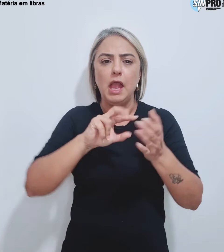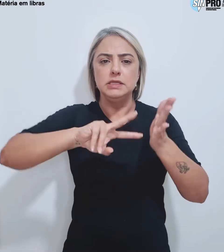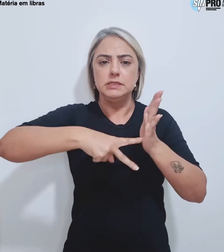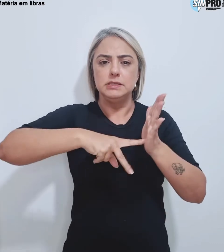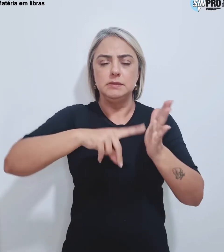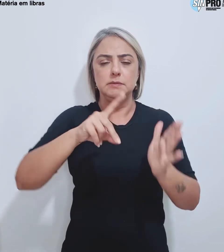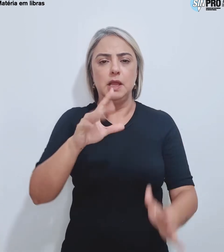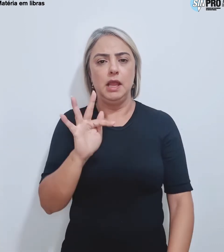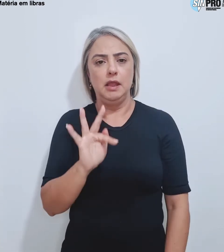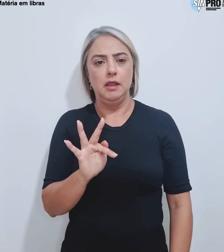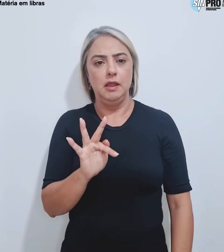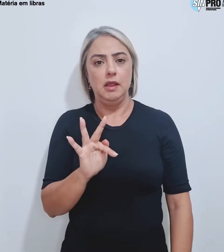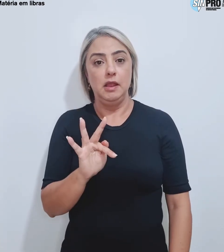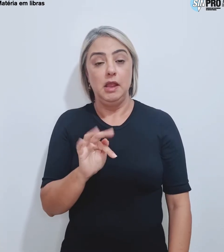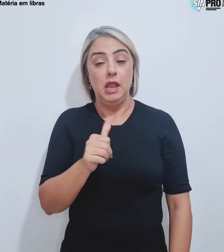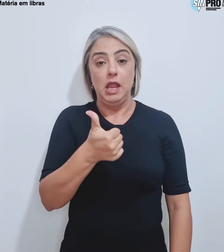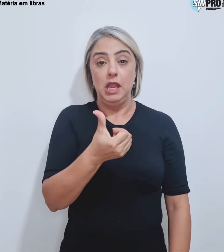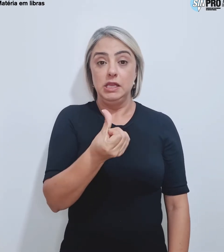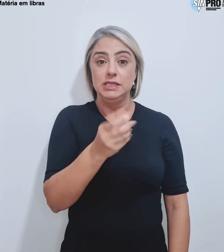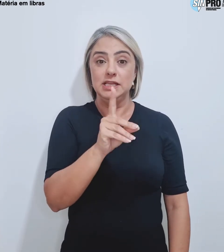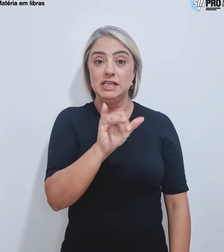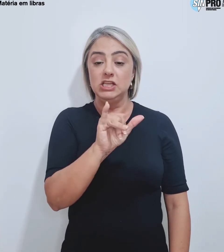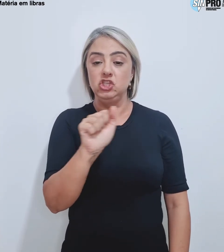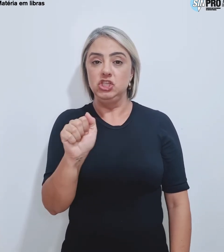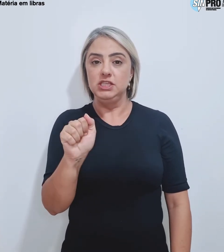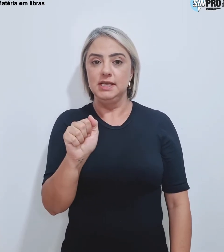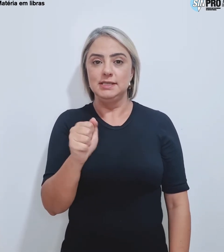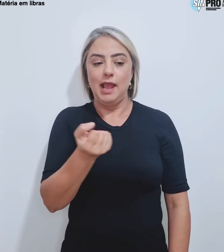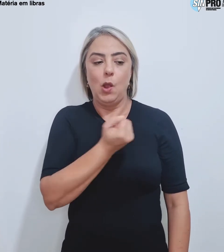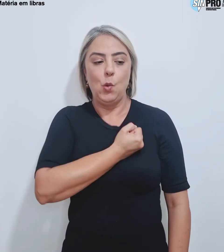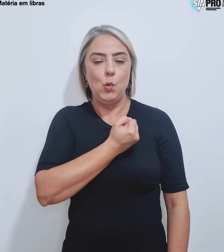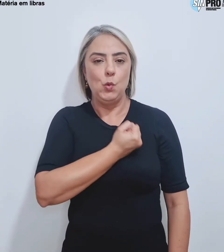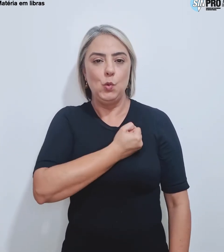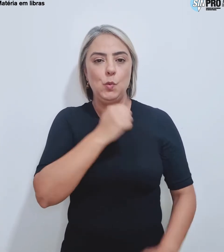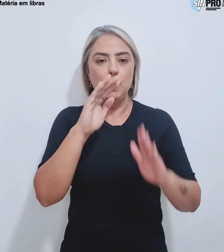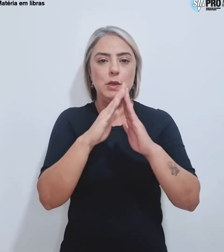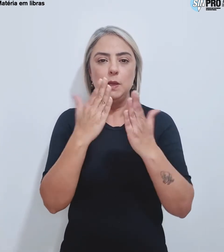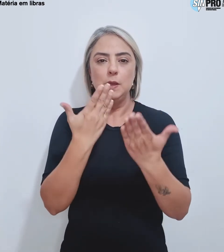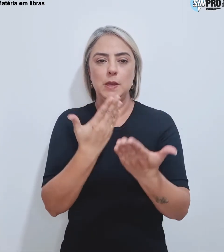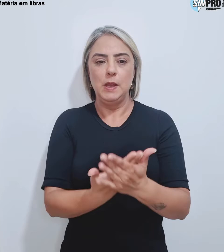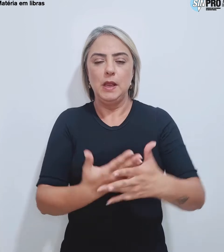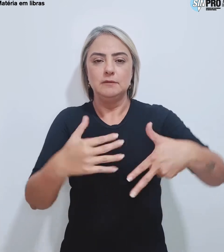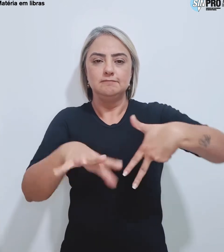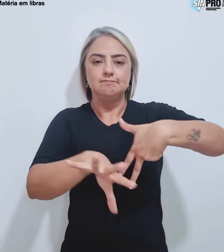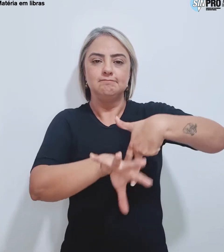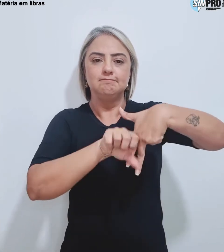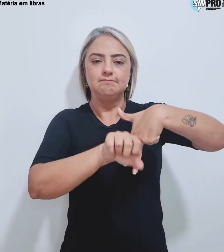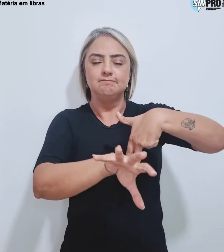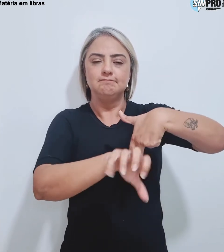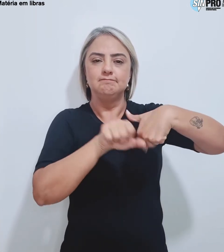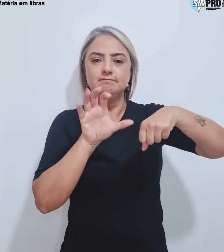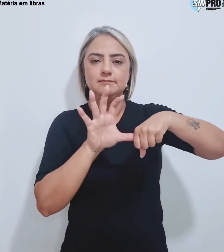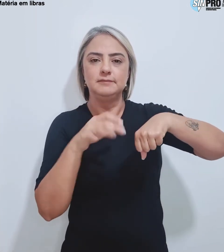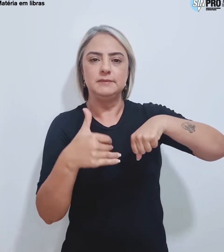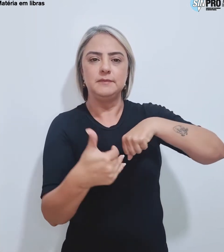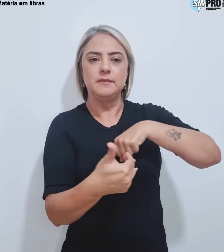pelo Simpro-DF, em 16 dias, o número de escolas com casos de